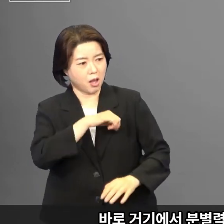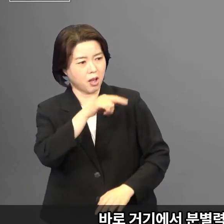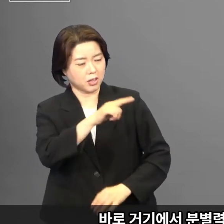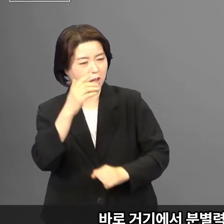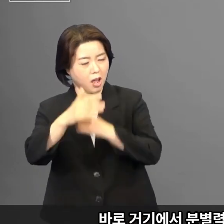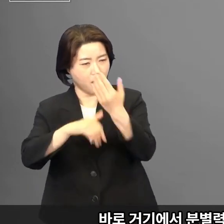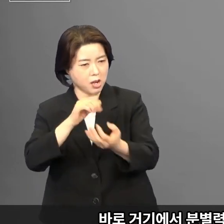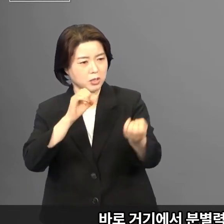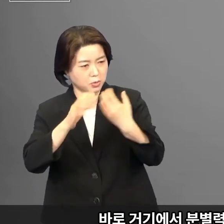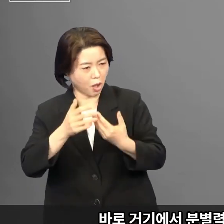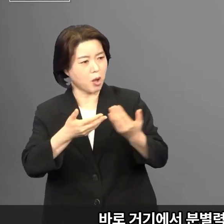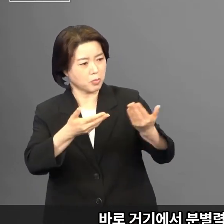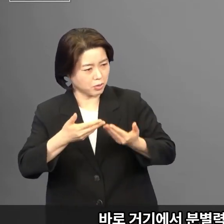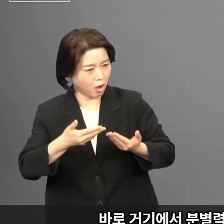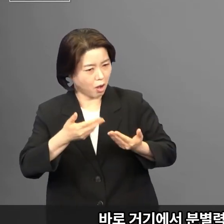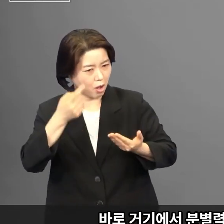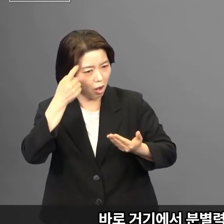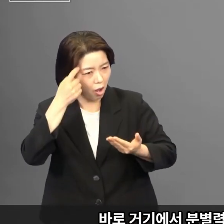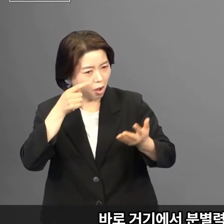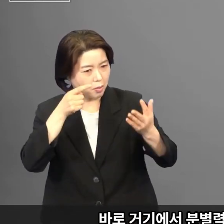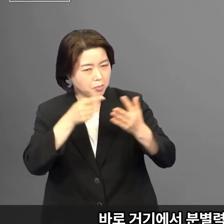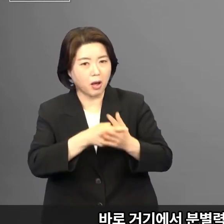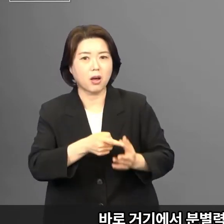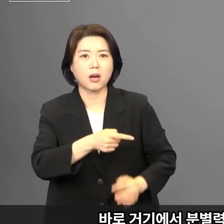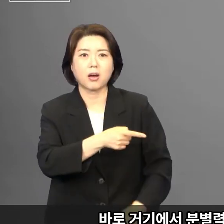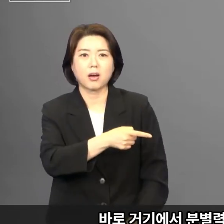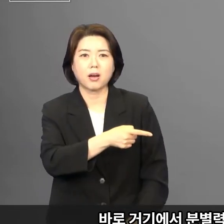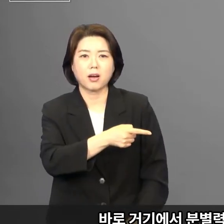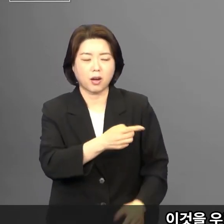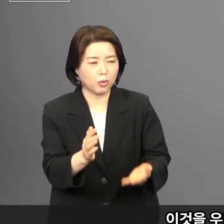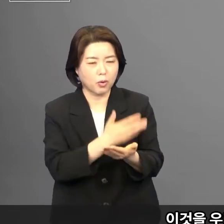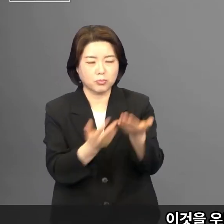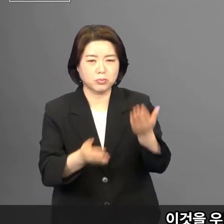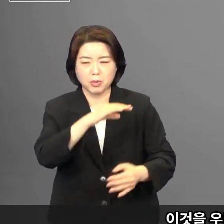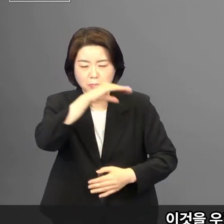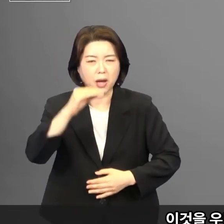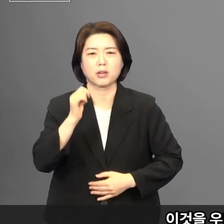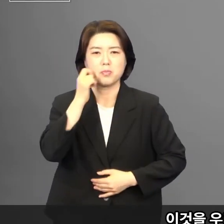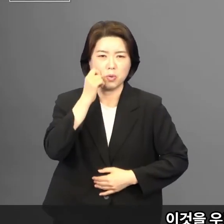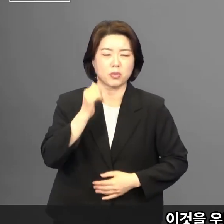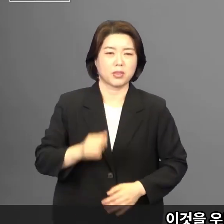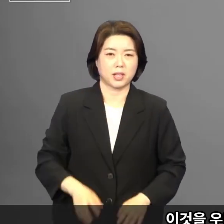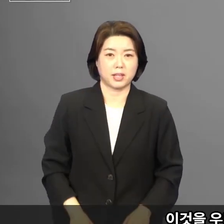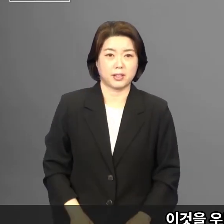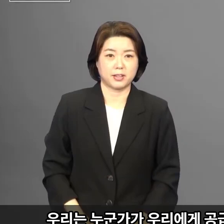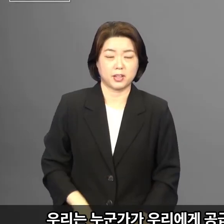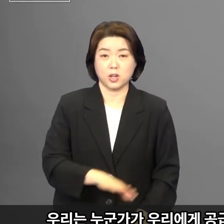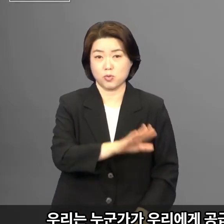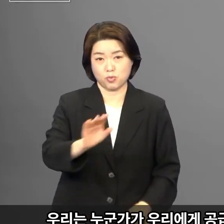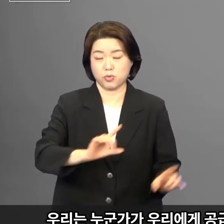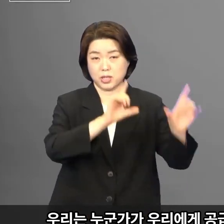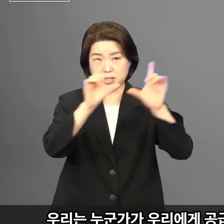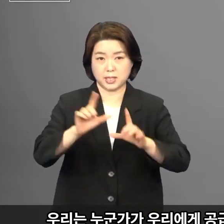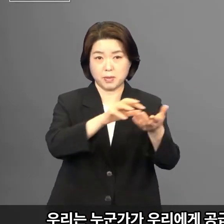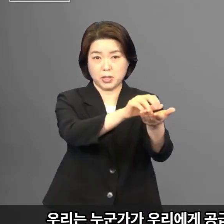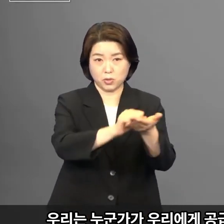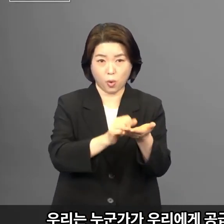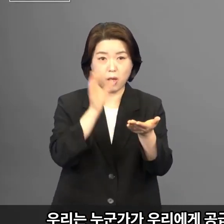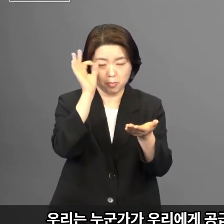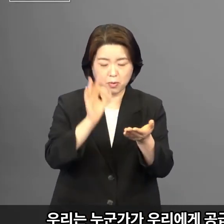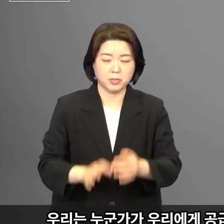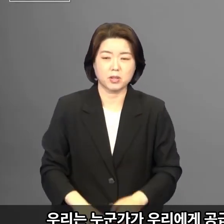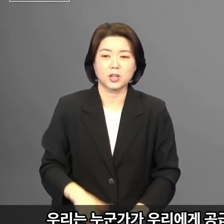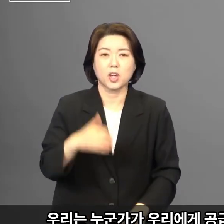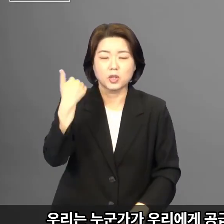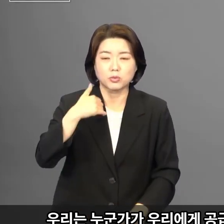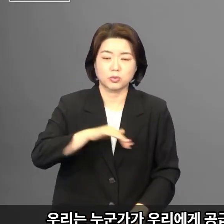거기에서 분별력이 바로 사라지게 된 것이죠. 자, 이것을 우리에게 적용하면은 우리는 누군가가